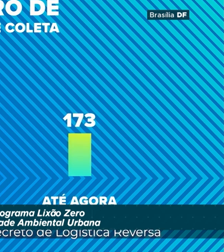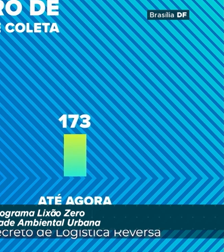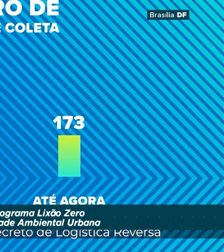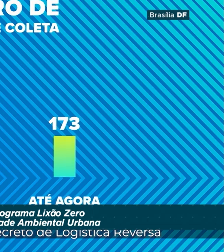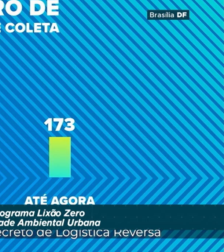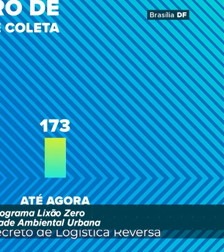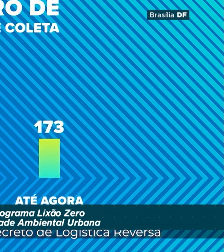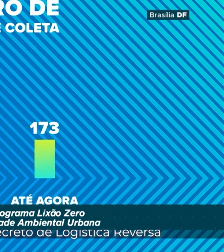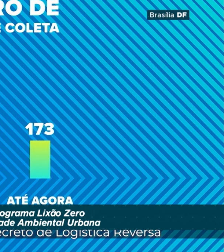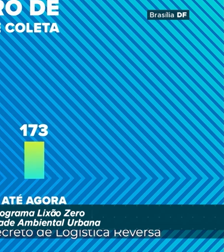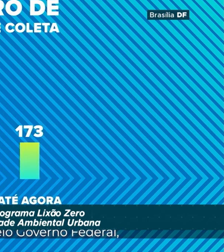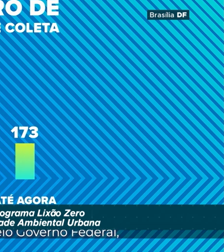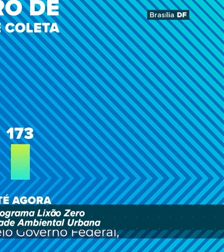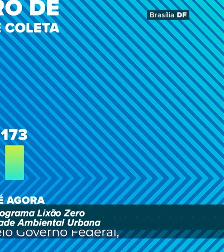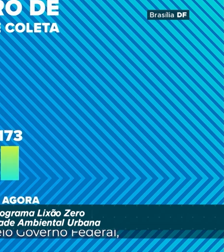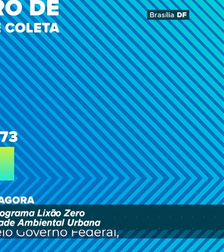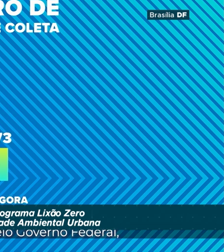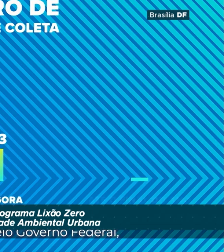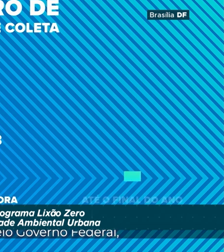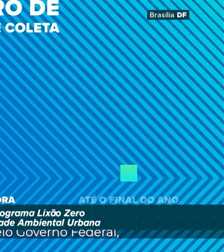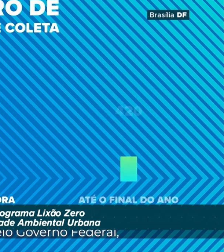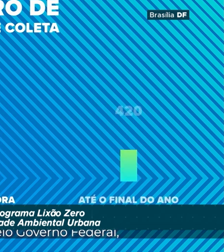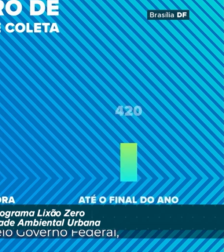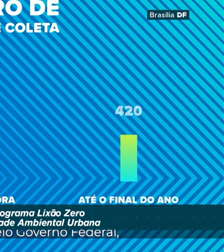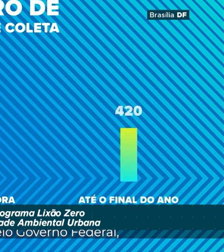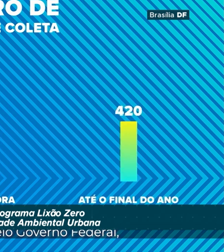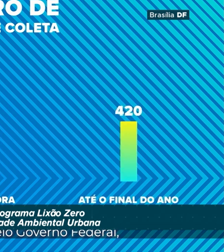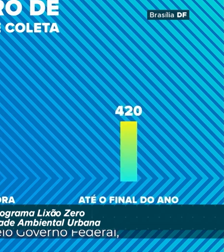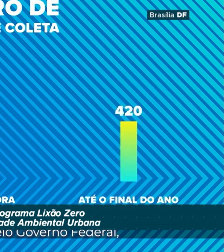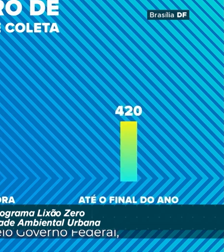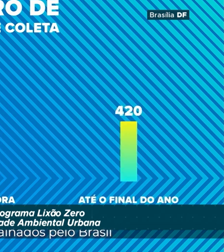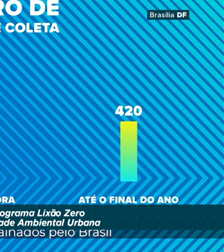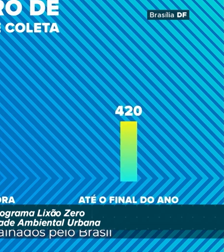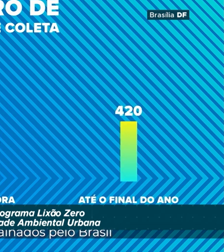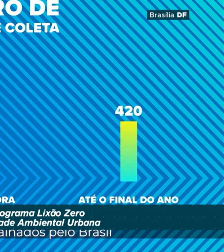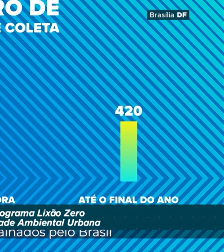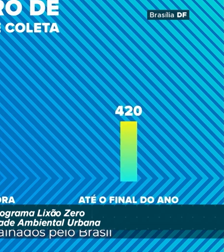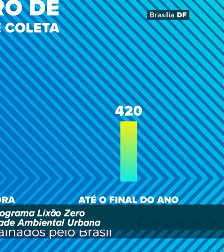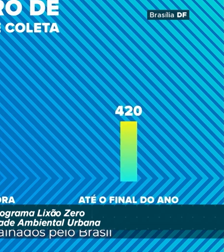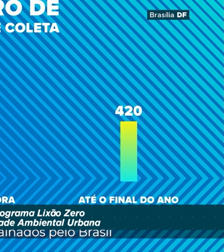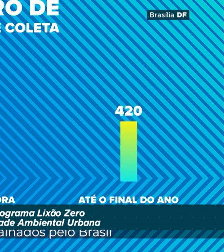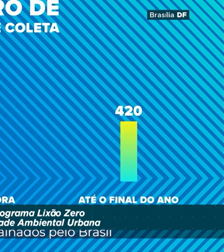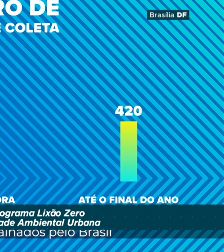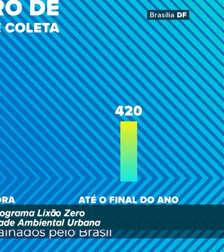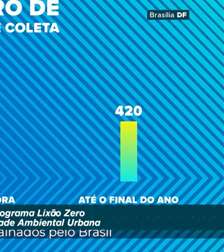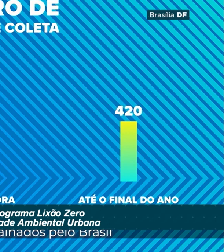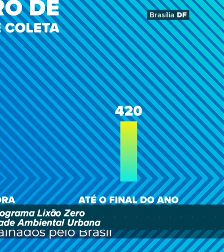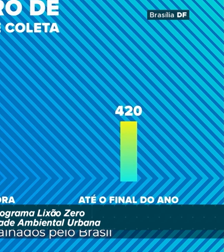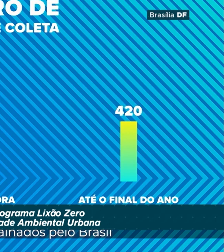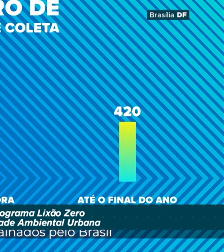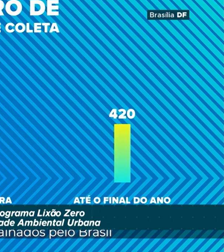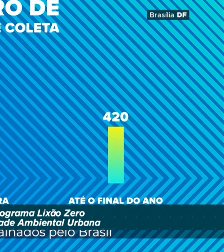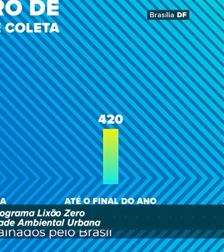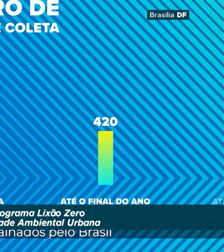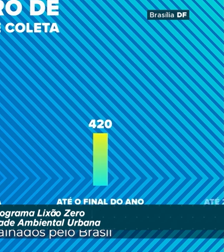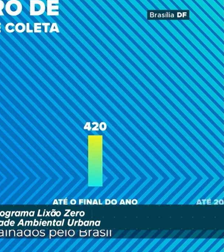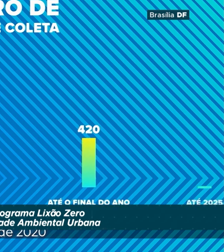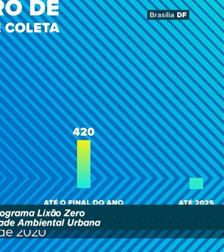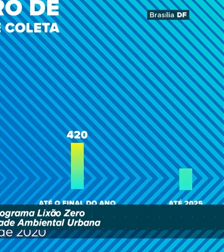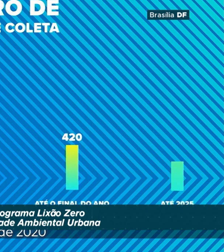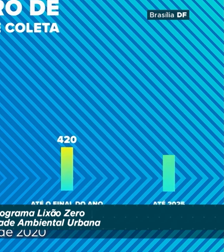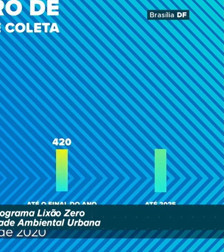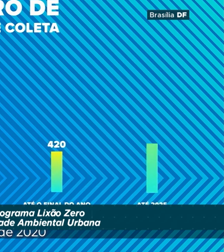Reversa de Eletroeletrônicos pelo Governo Federal, serão 420 pontos espalhados pelo Brasil até o